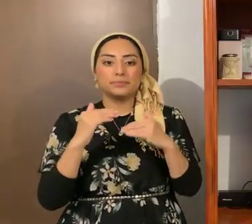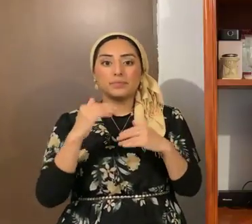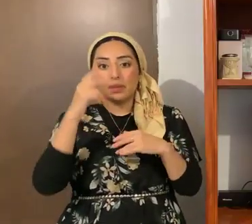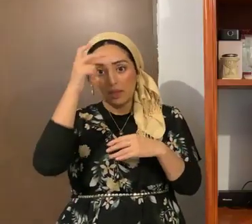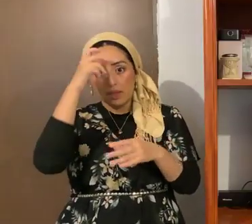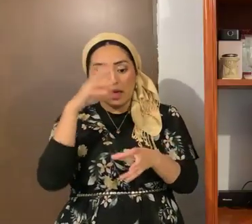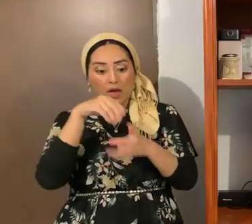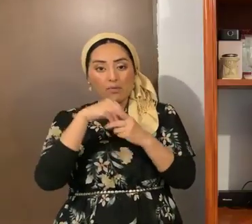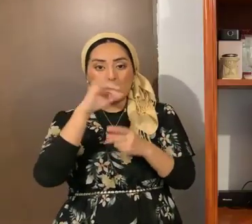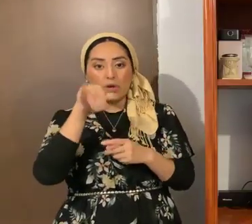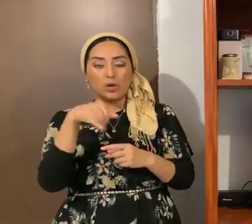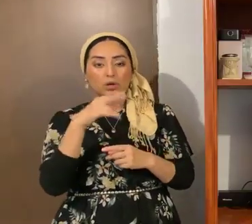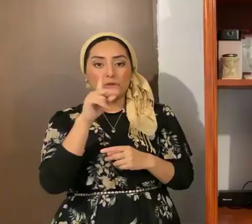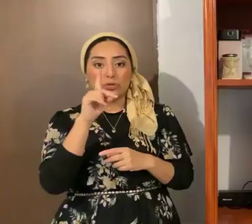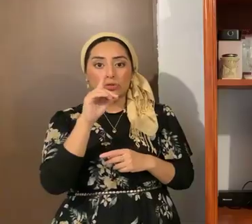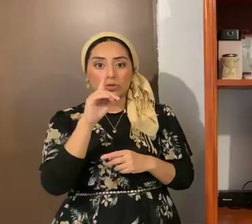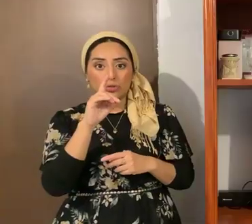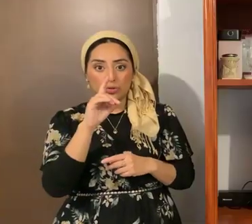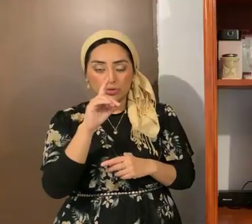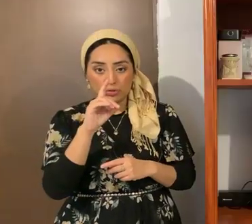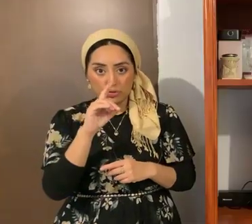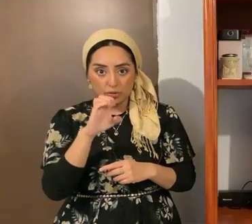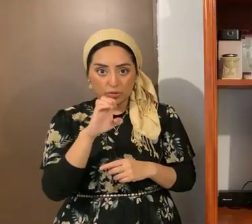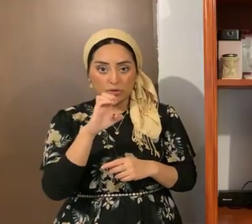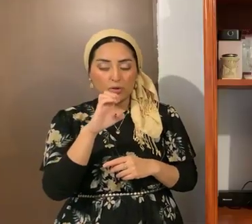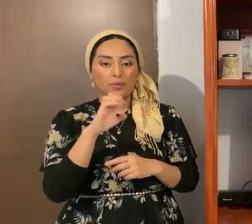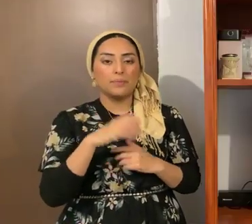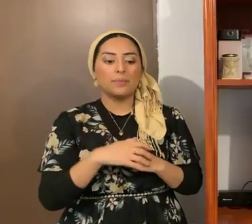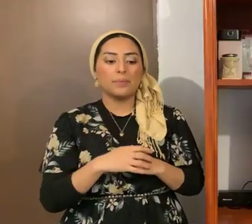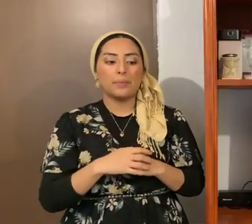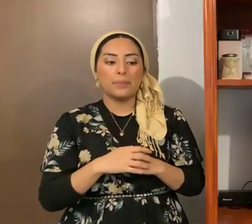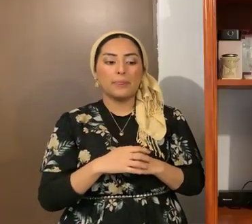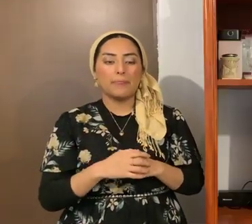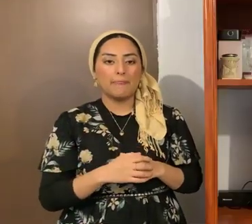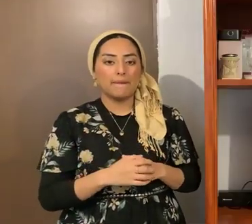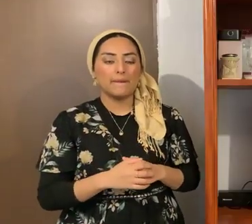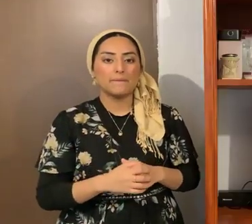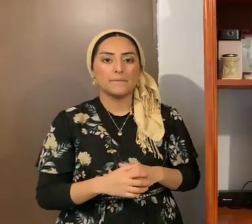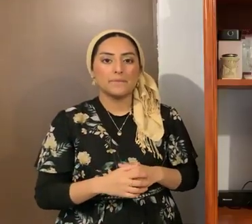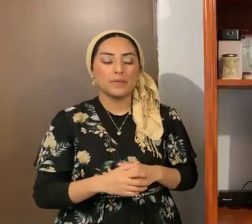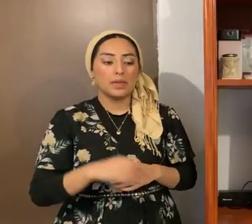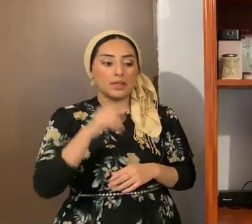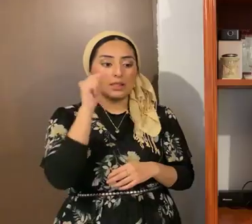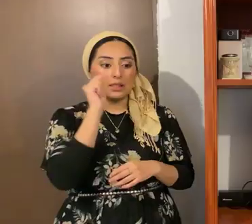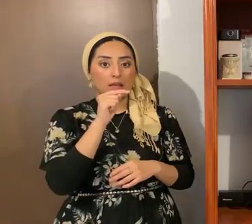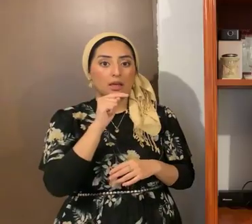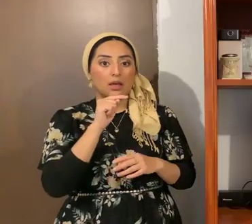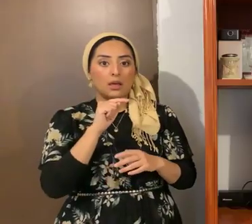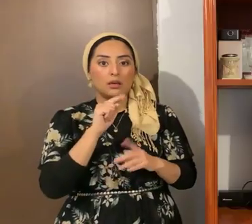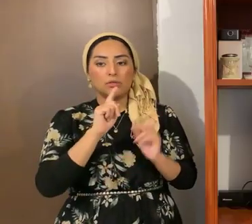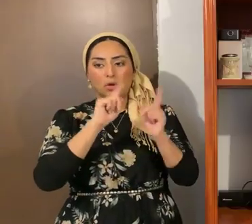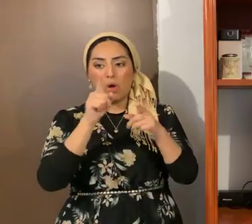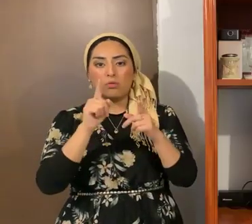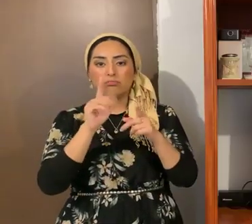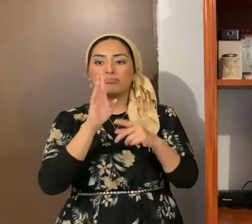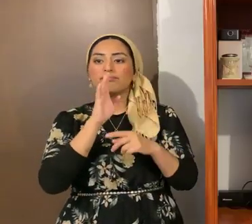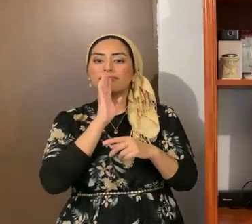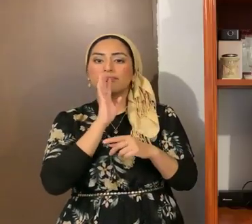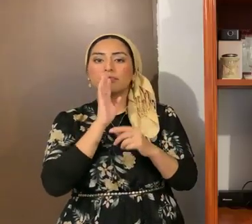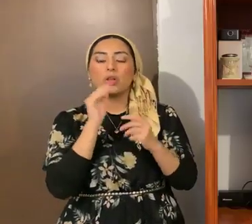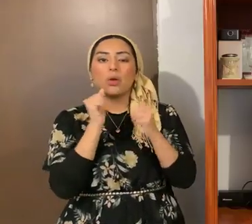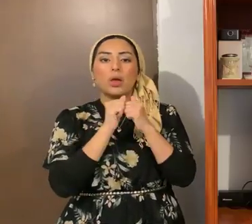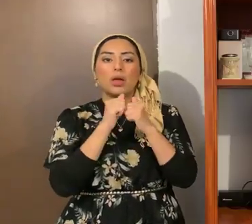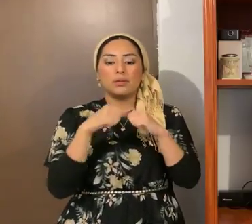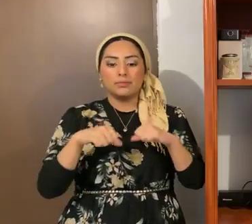Satán en Judas, por sobrenombre Iscariote, el cual era uno del número de los 12. Y este fue y habló con los principales Coanín y con los jefes